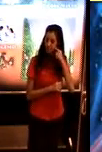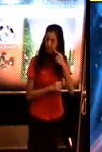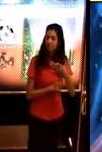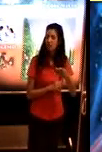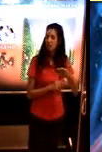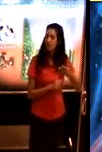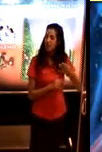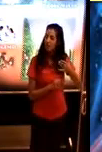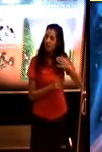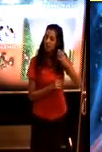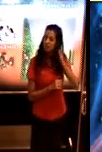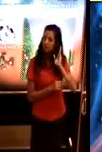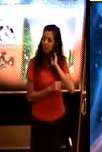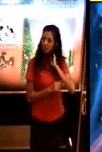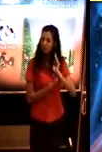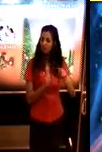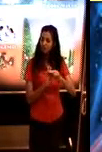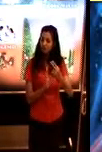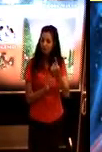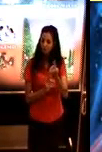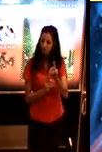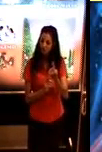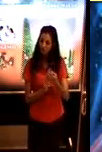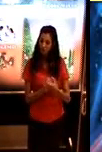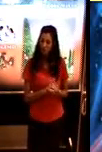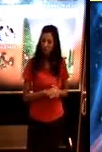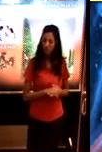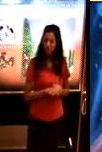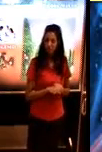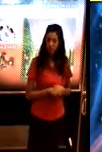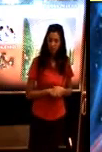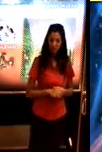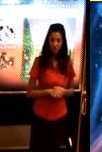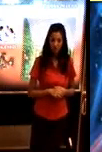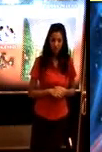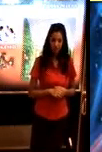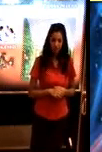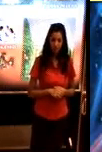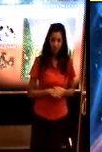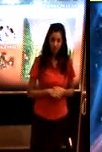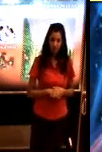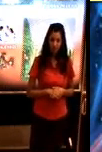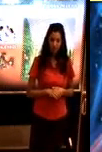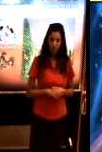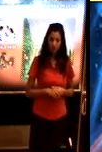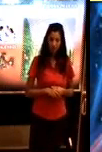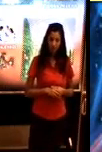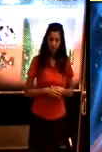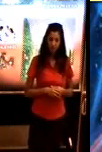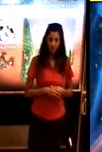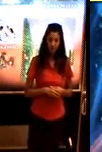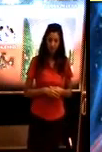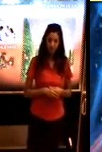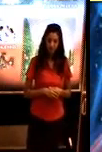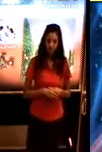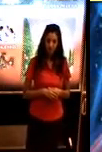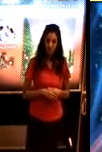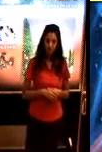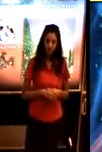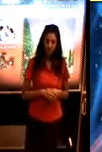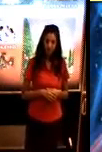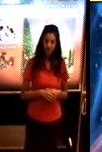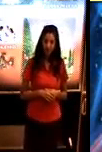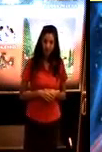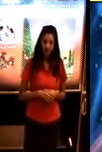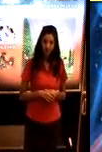16:1. Oí una voz que decía desde el templo a los siete ángeles, id y derramad sobre la tierra